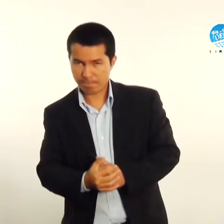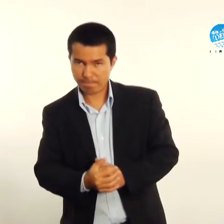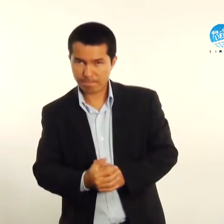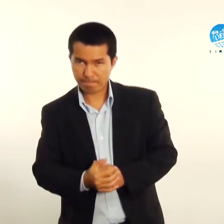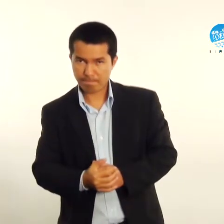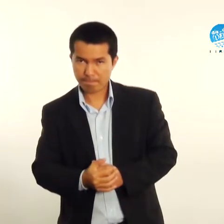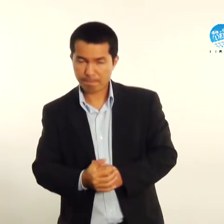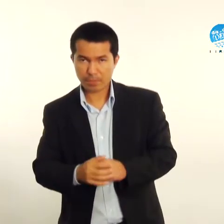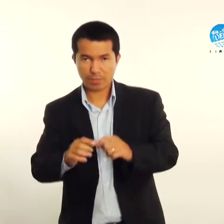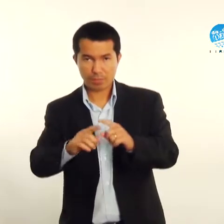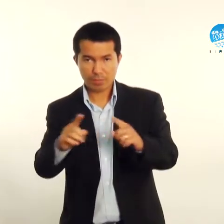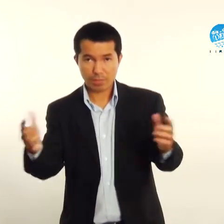Ele é bom.